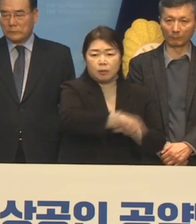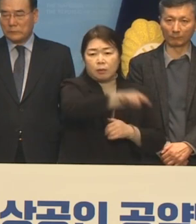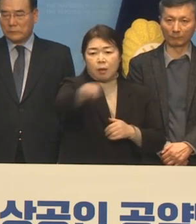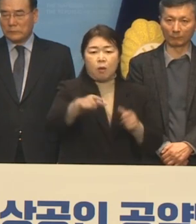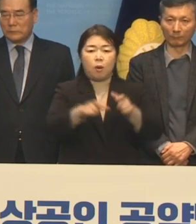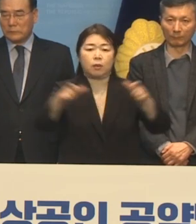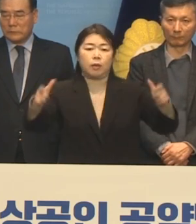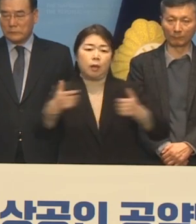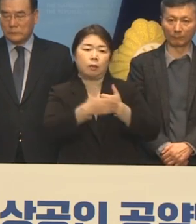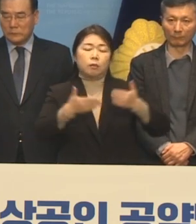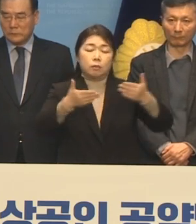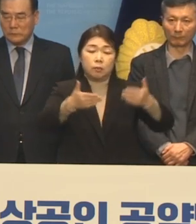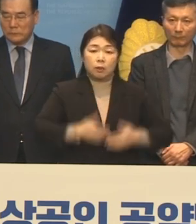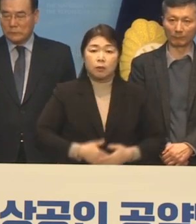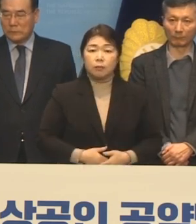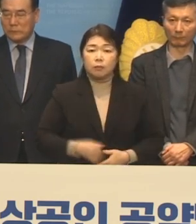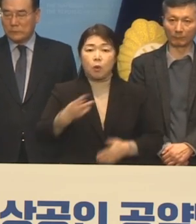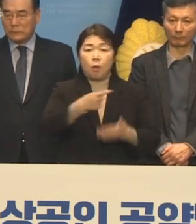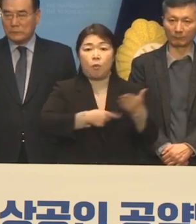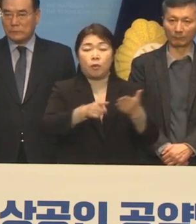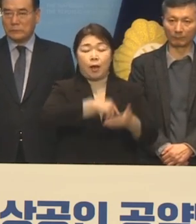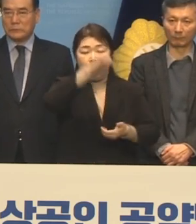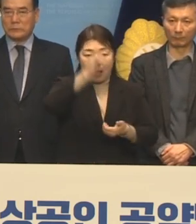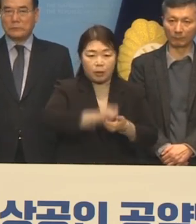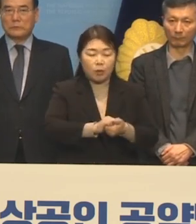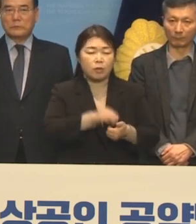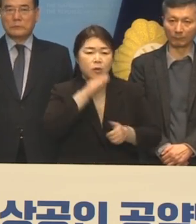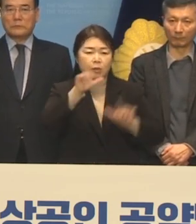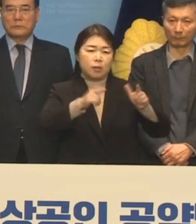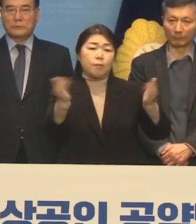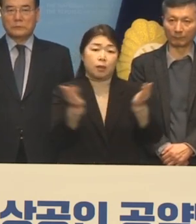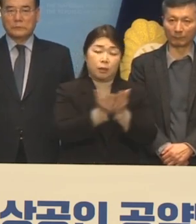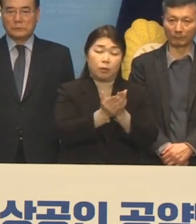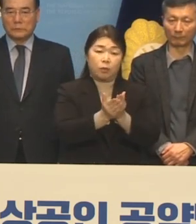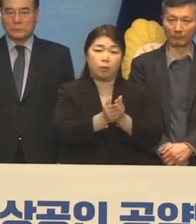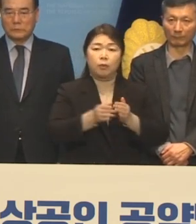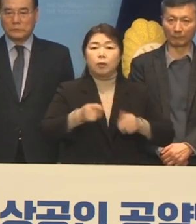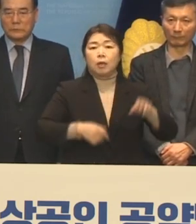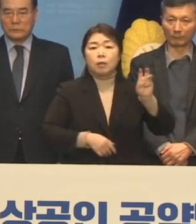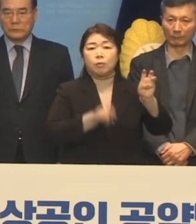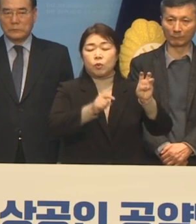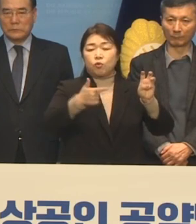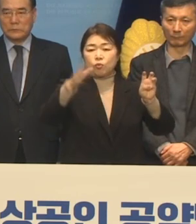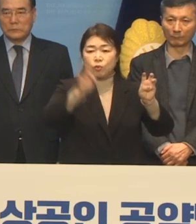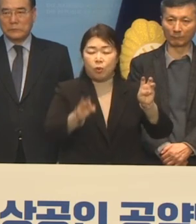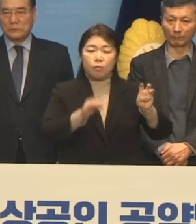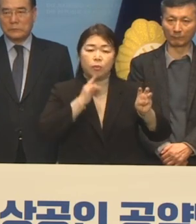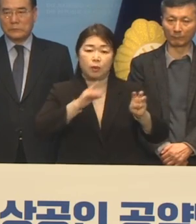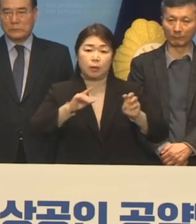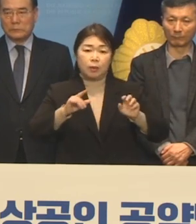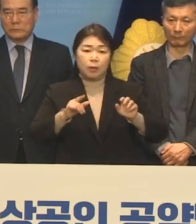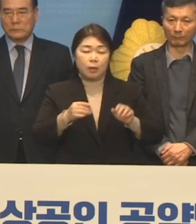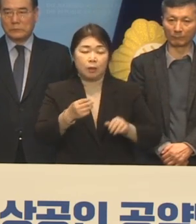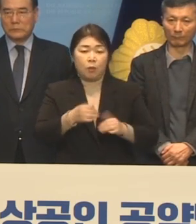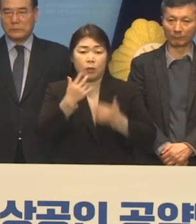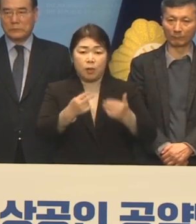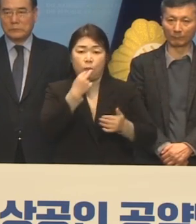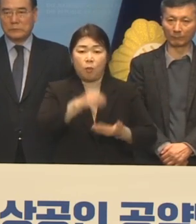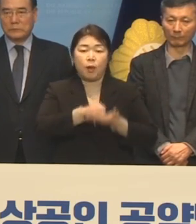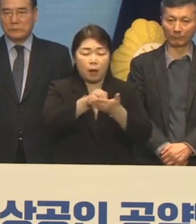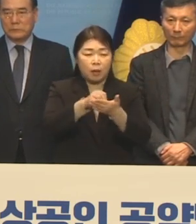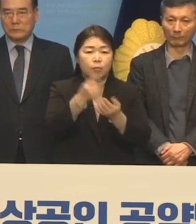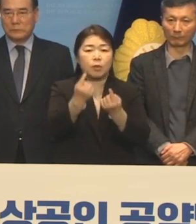또한 보상 한도를 현실화하고 30.6%에 불과한 화재 공제 가입률을 높여